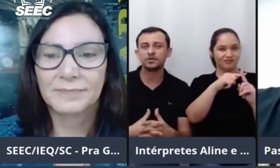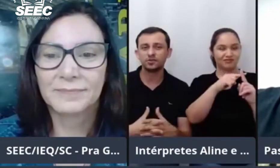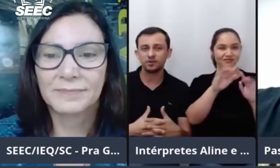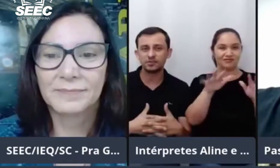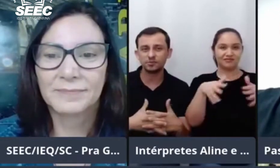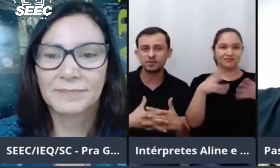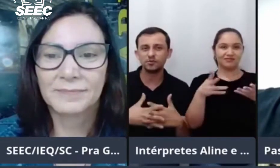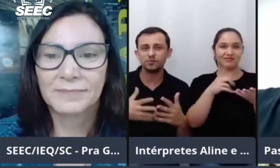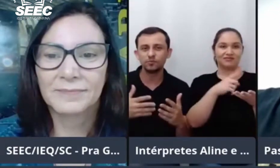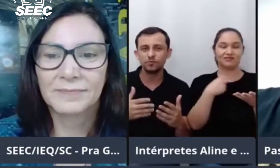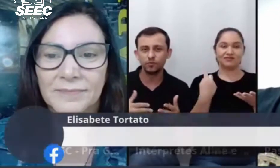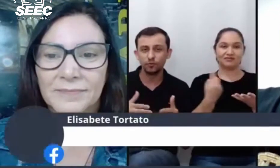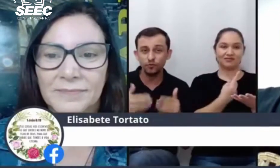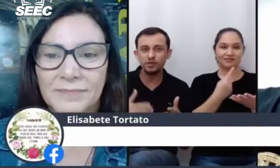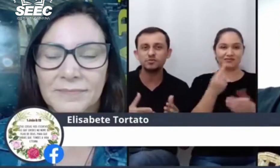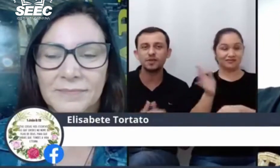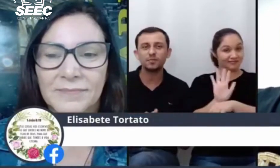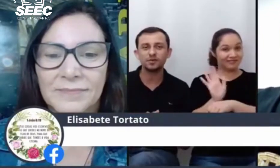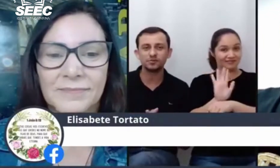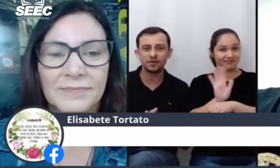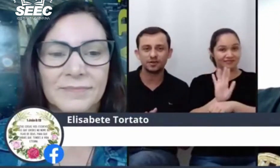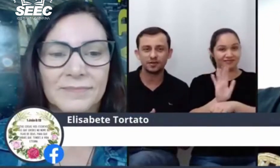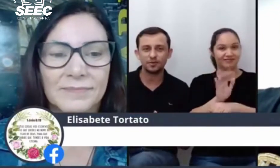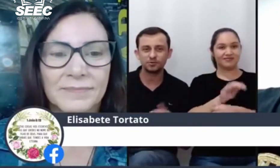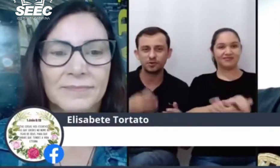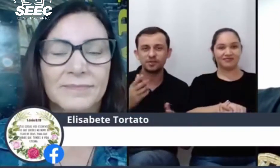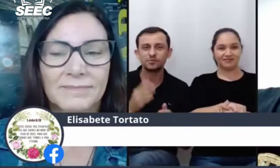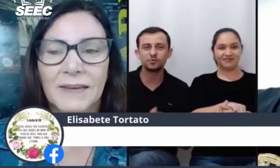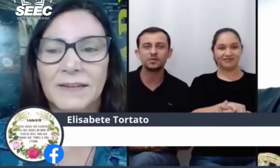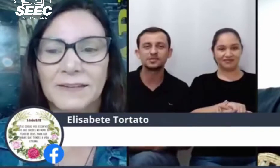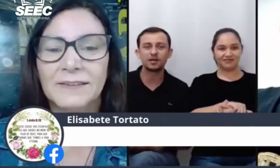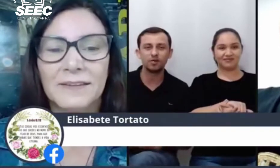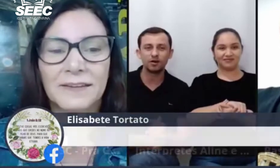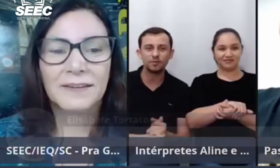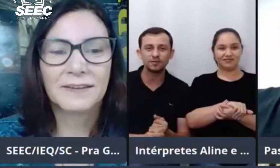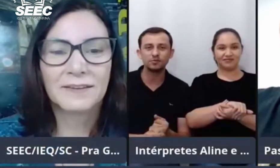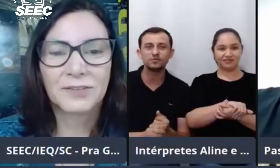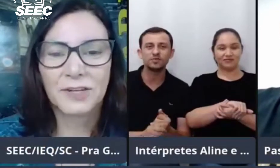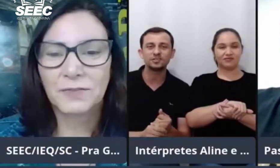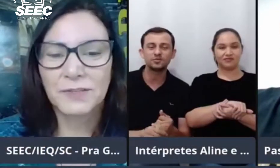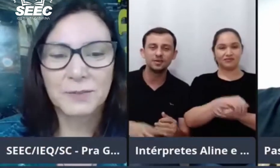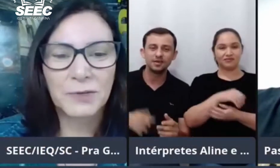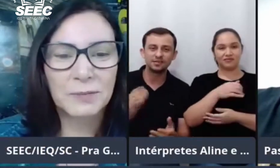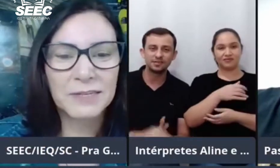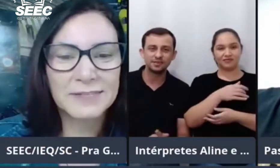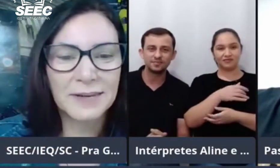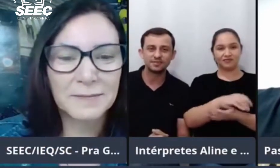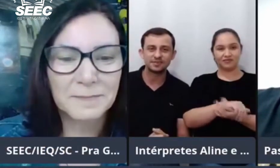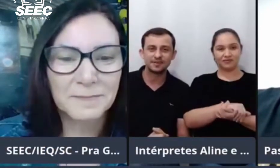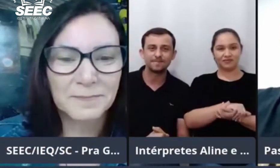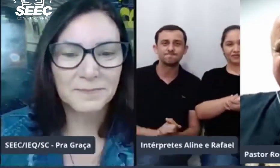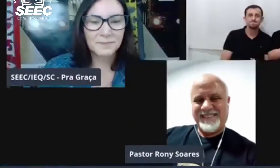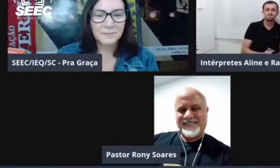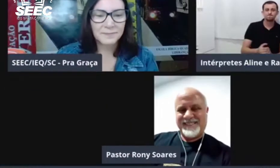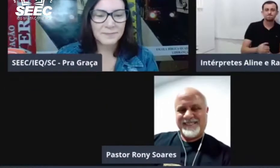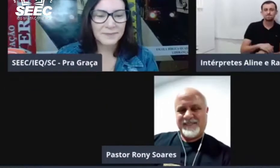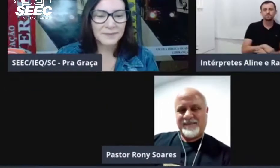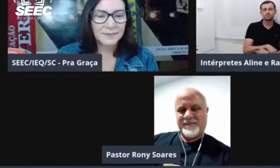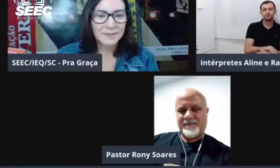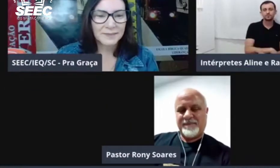ideal? Então, nós temos aqui um vídeo, né, pastora? A pastora vai disponibilizar agora para que todos vejam. Já vou disponibilizar.